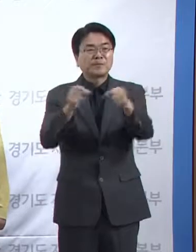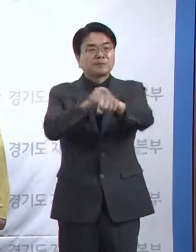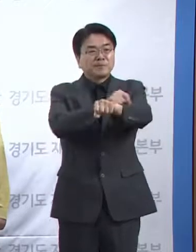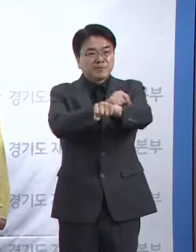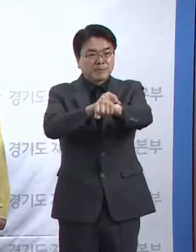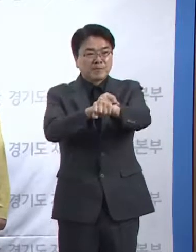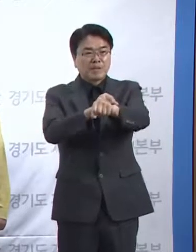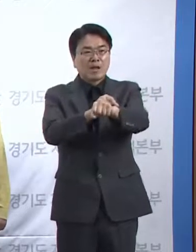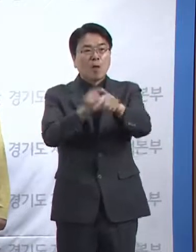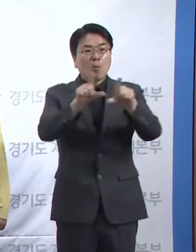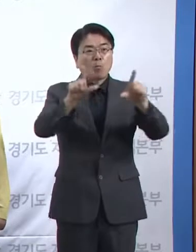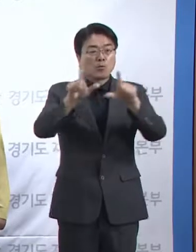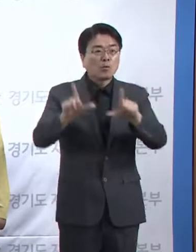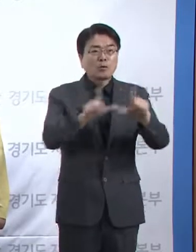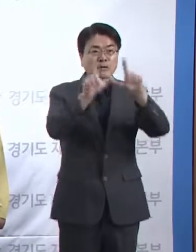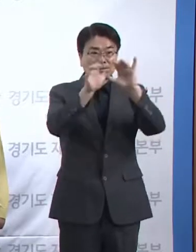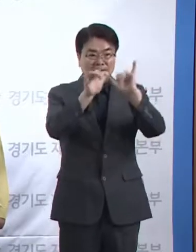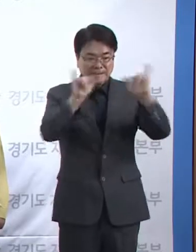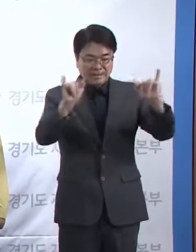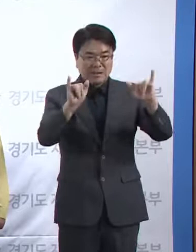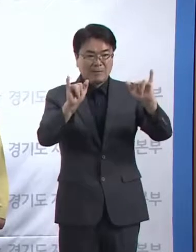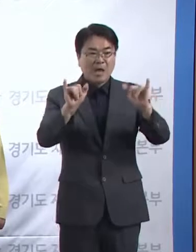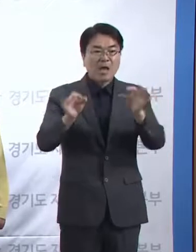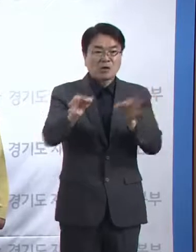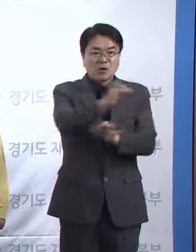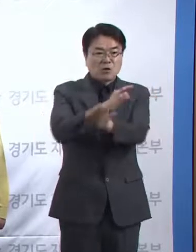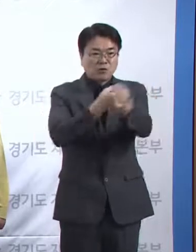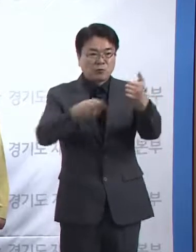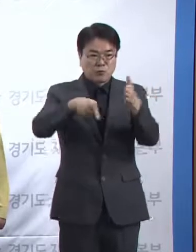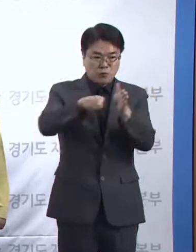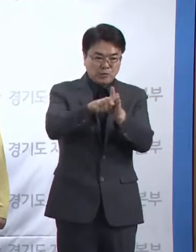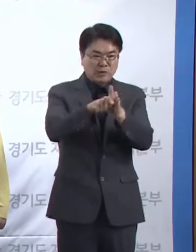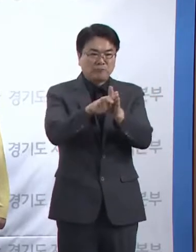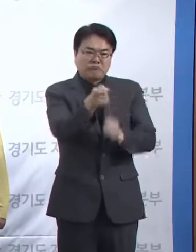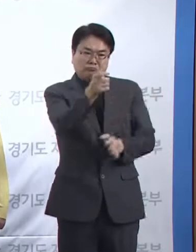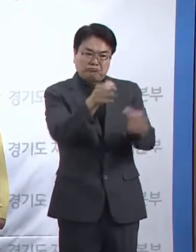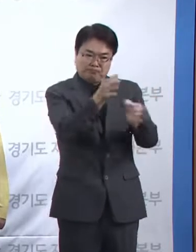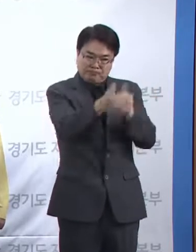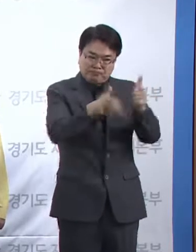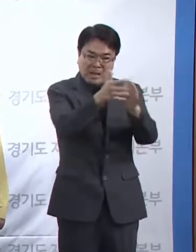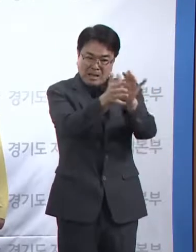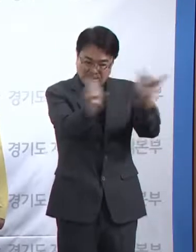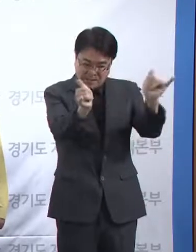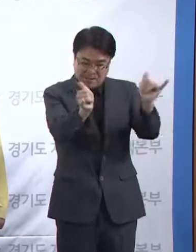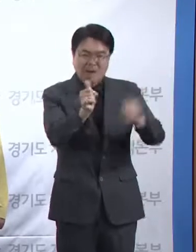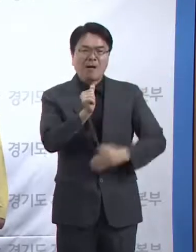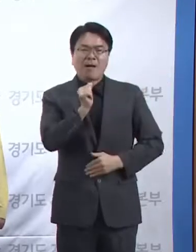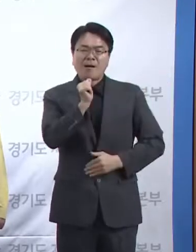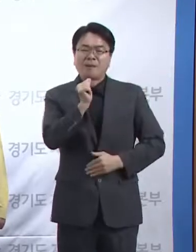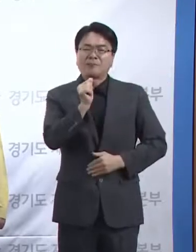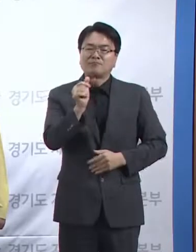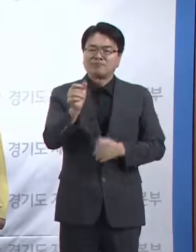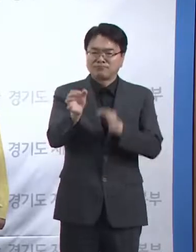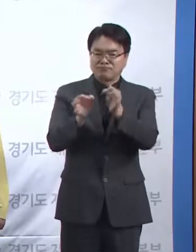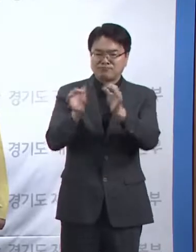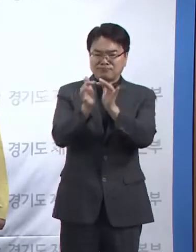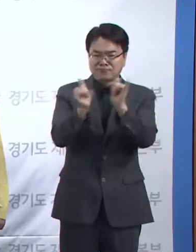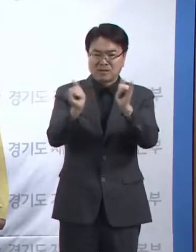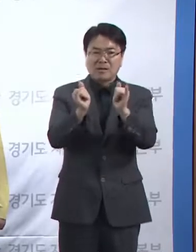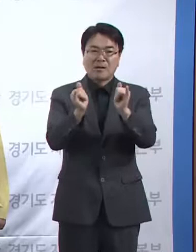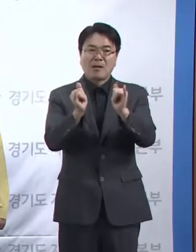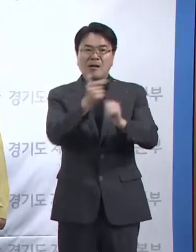특히 민생경제의 모세혈관이라 할수 있는 소상공인과 영세 자영업자가 직격탄을 맞고